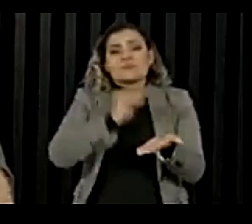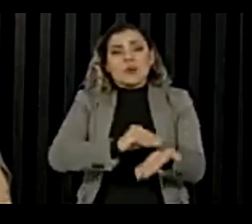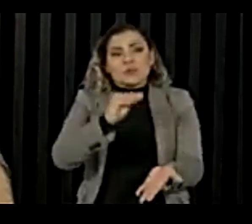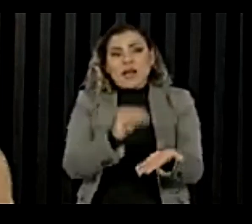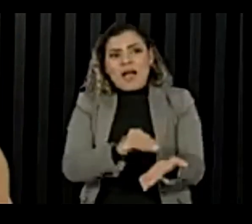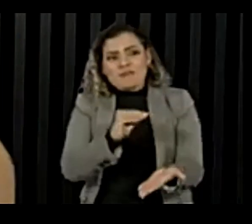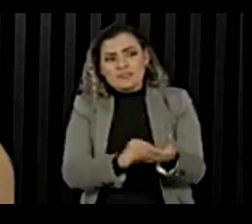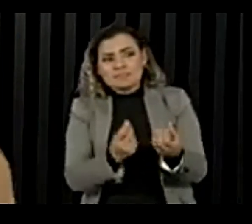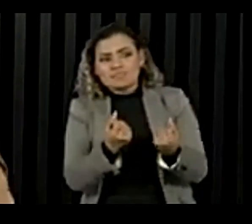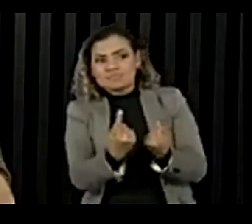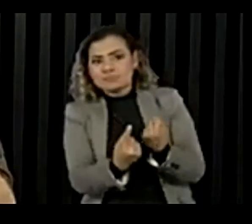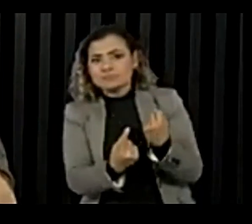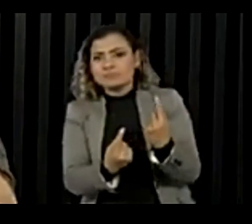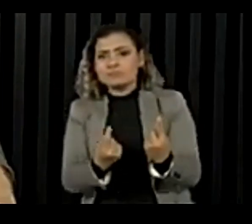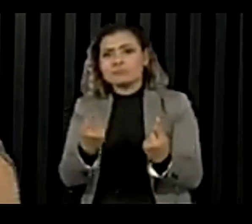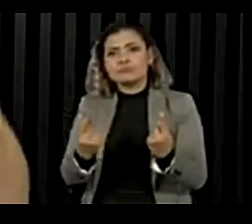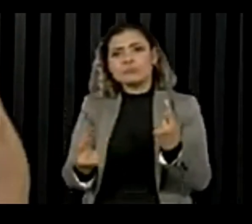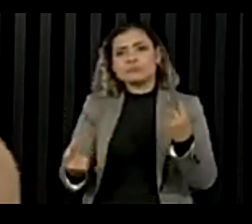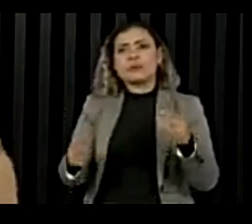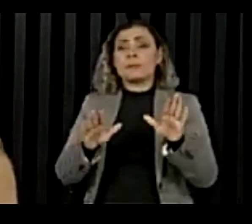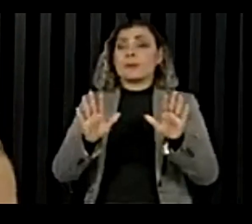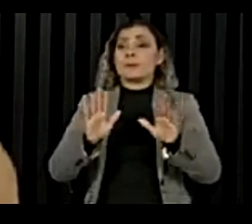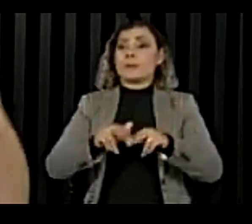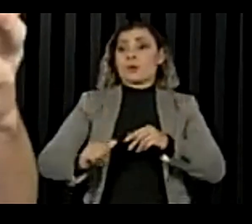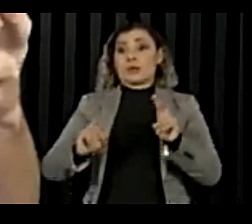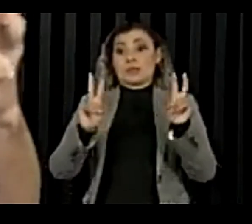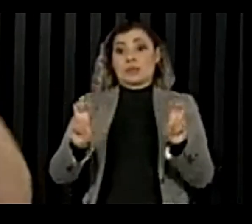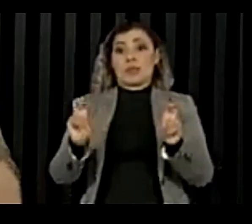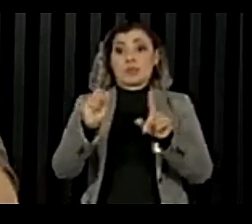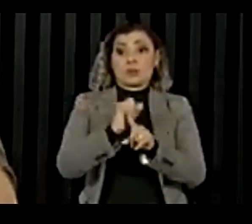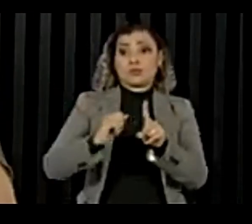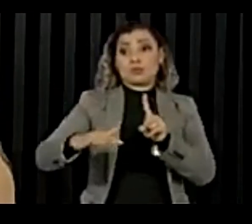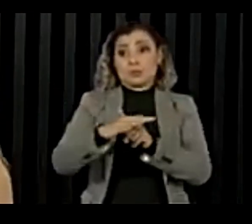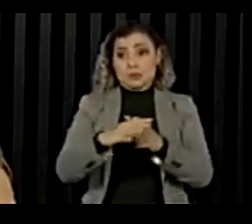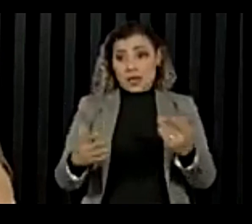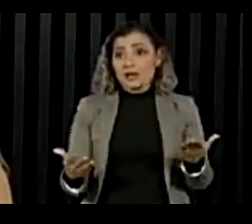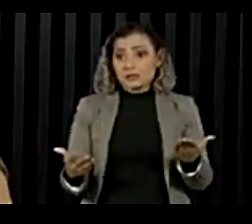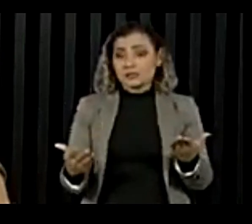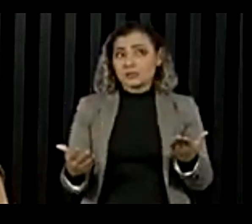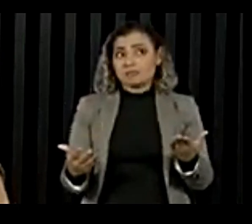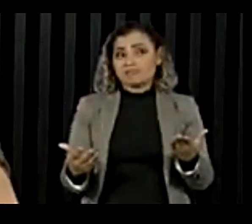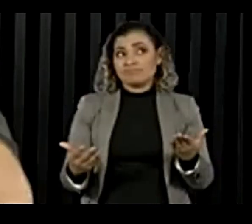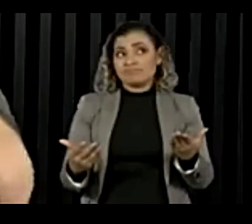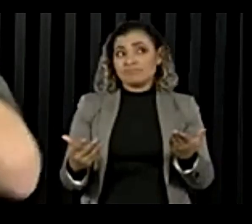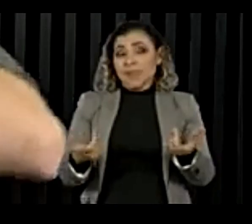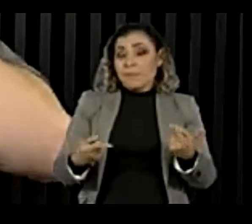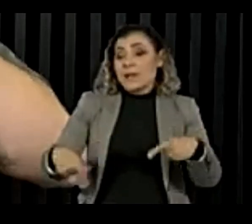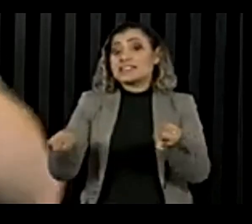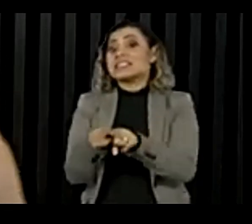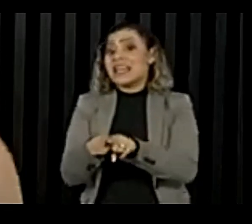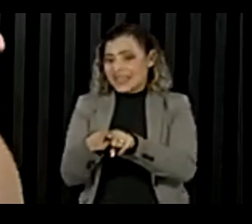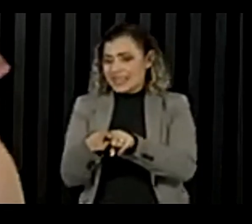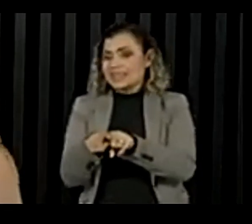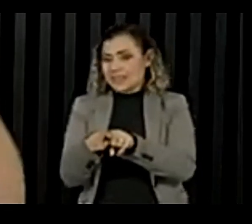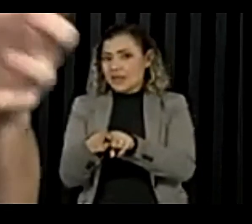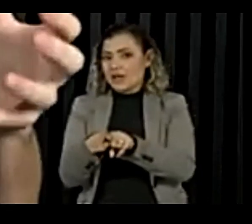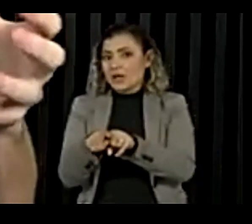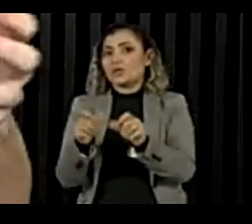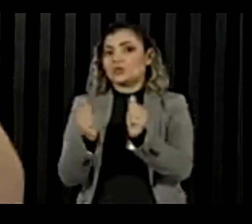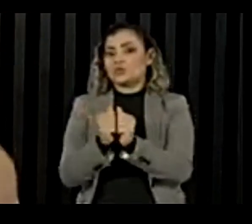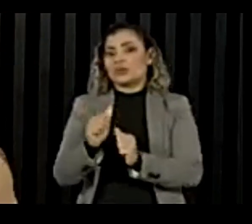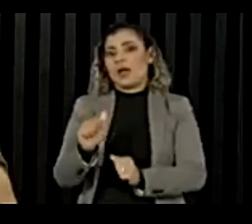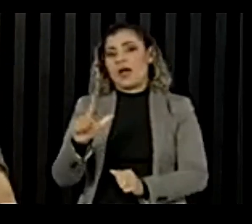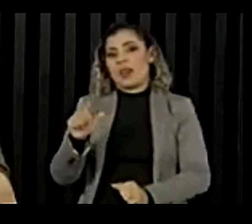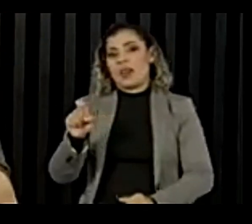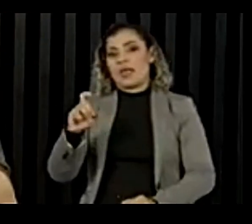acontecesse na parte de business, em função da sociedade que a gente fez depois que saiu o projeto da parceria com a Lecador, que é uma